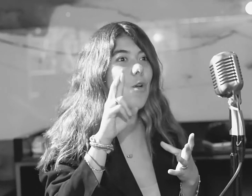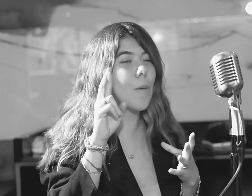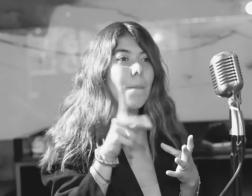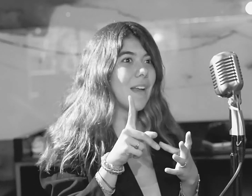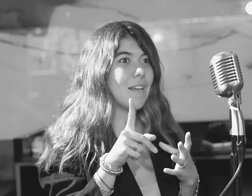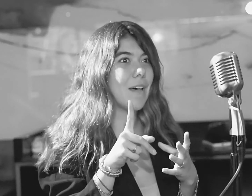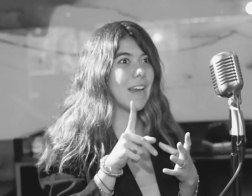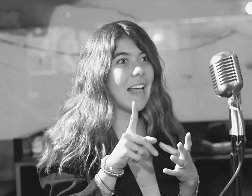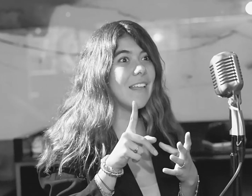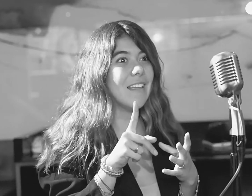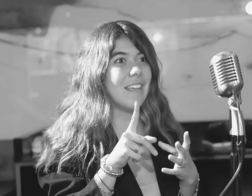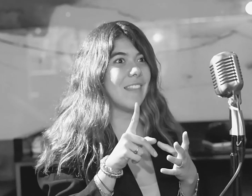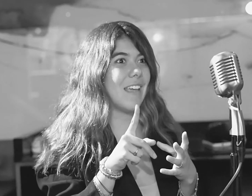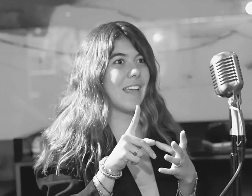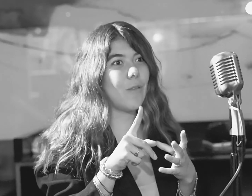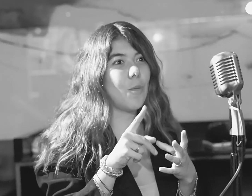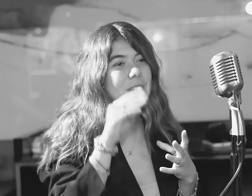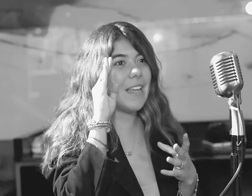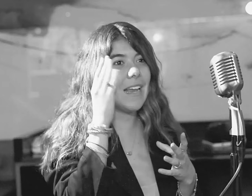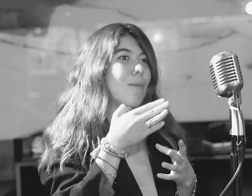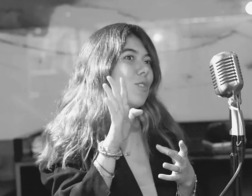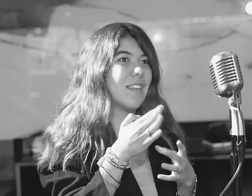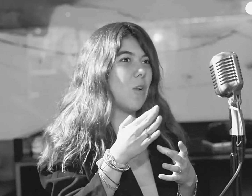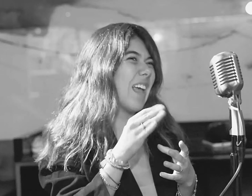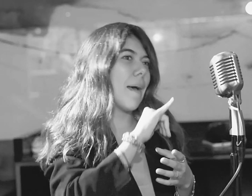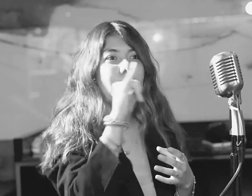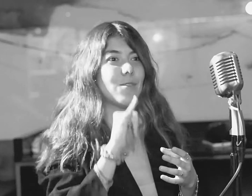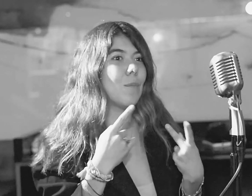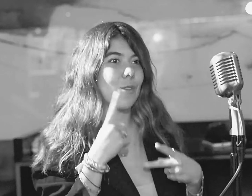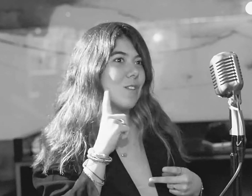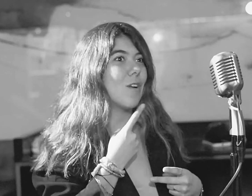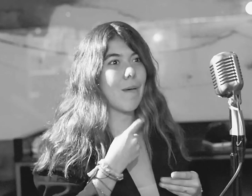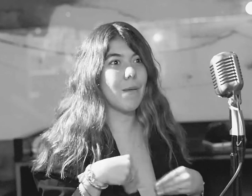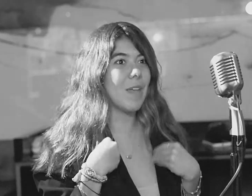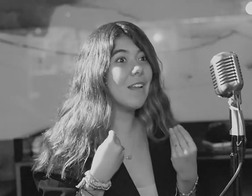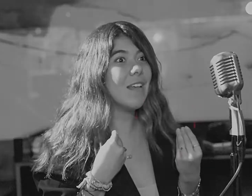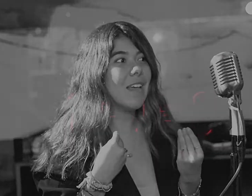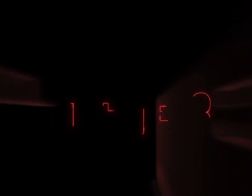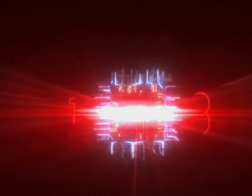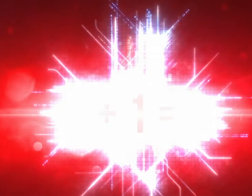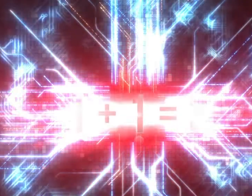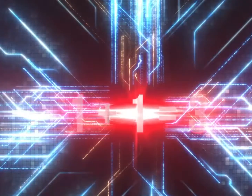como romper esa Barrera de que uno pensaría que la música es algo que jamás una persona sorda va a vivir